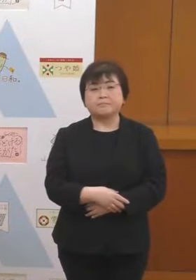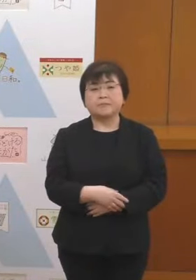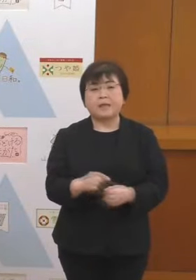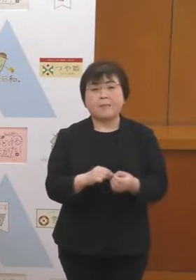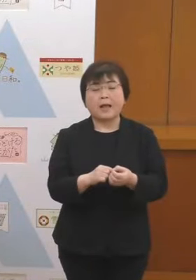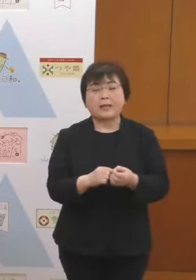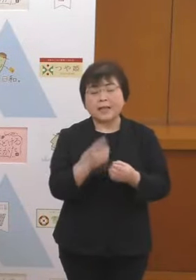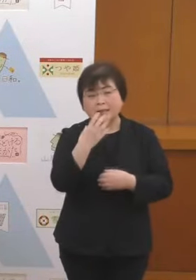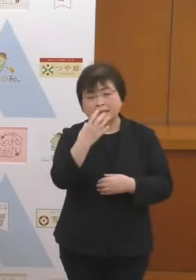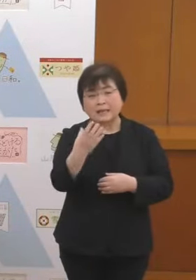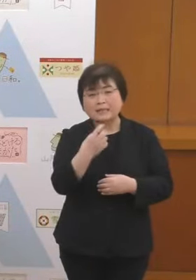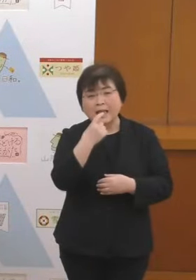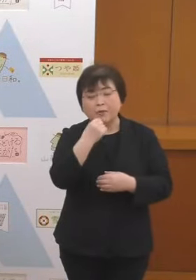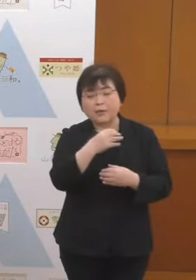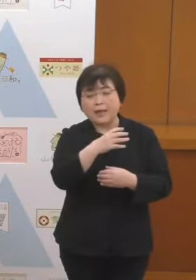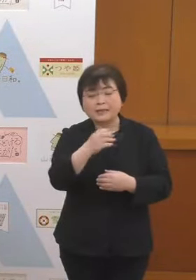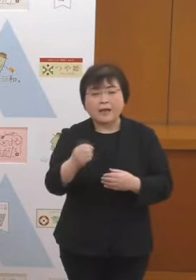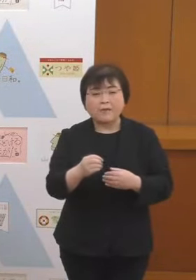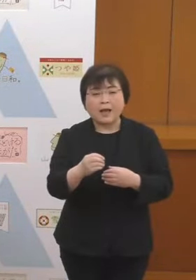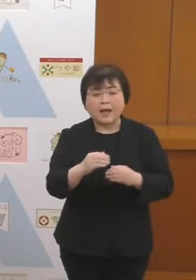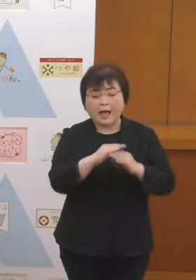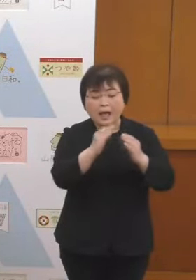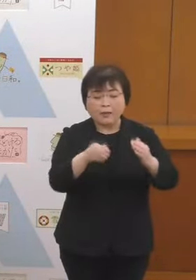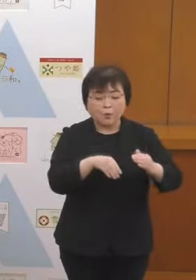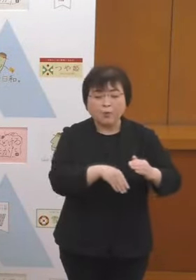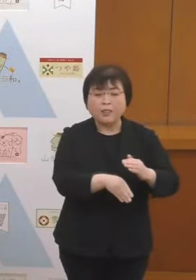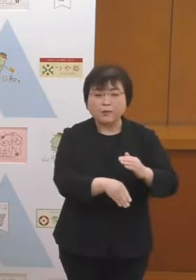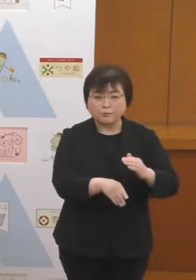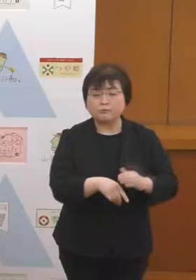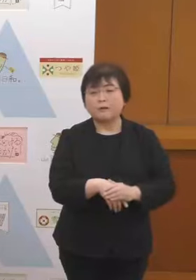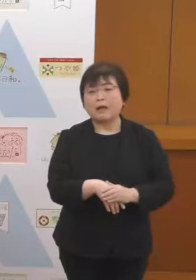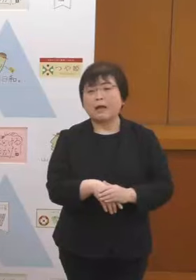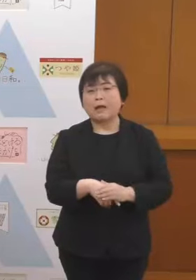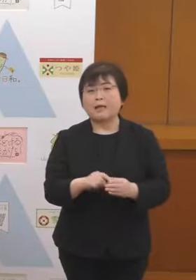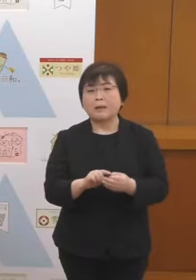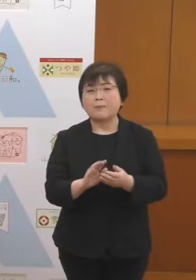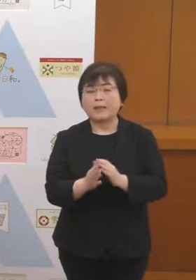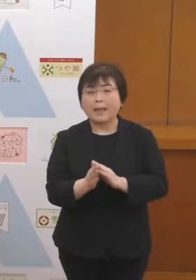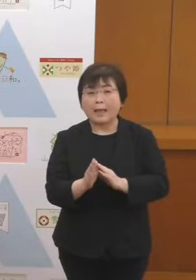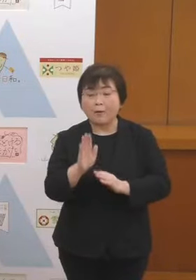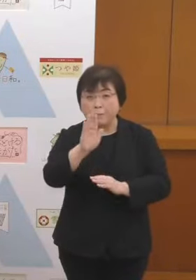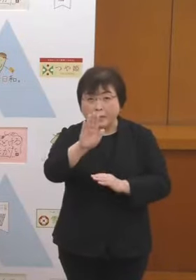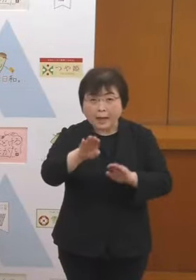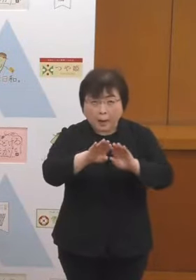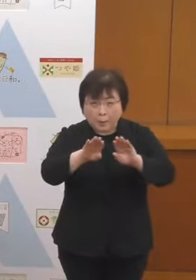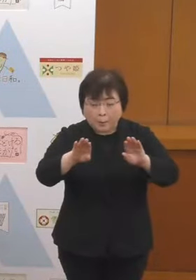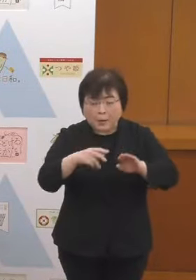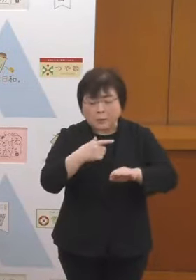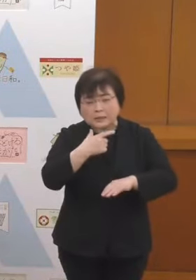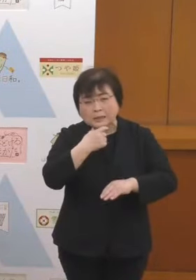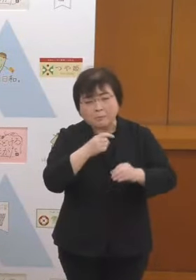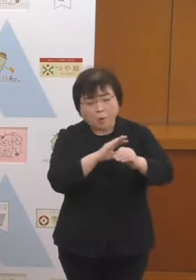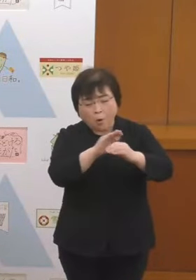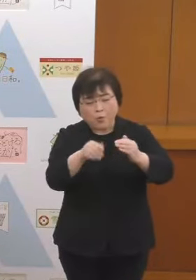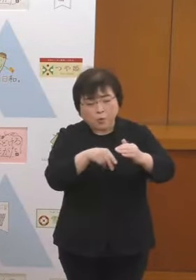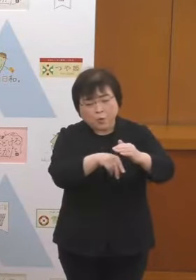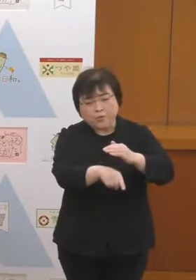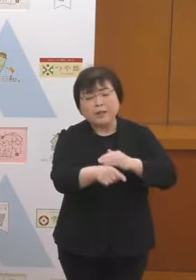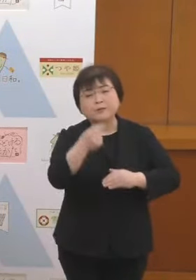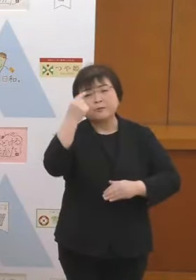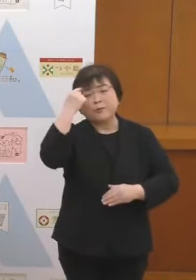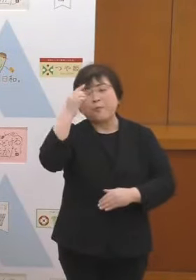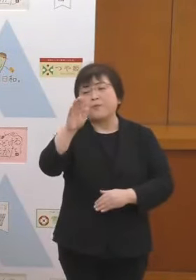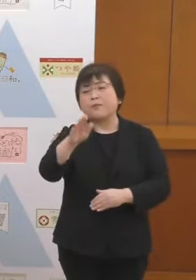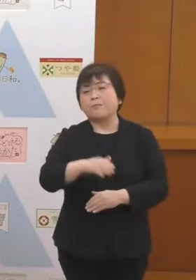山形新幹線米沢トンネル仮称は山形県の未来開く希望のトンネルだという風に思ってい